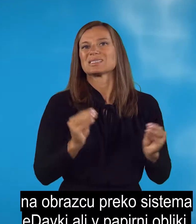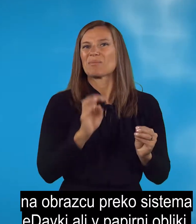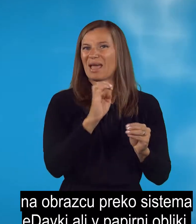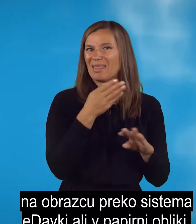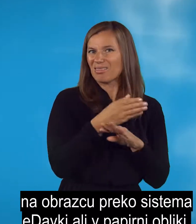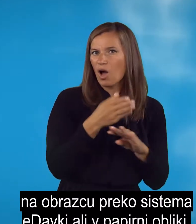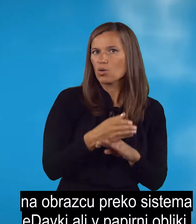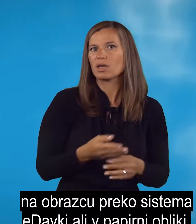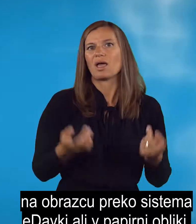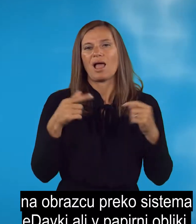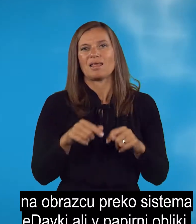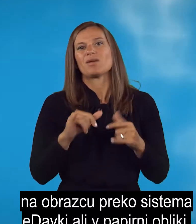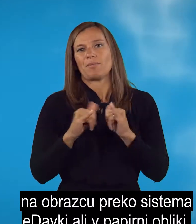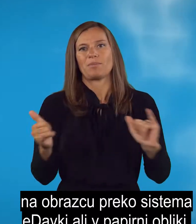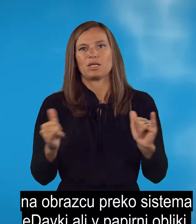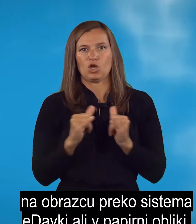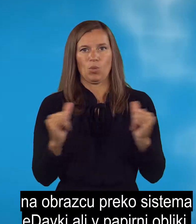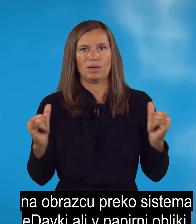e-davki ali v papirni obliki.